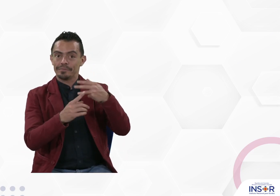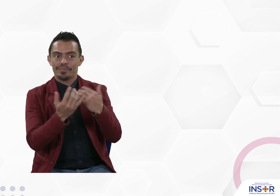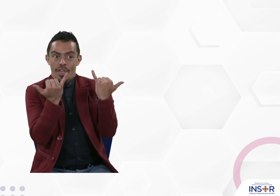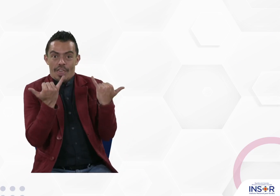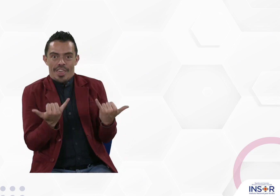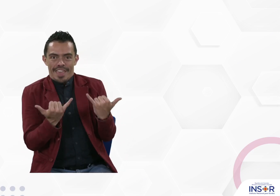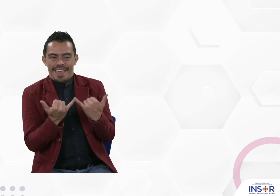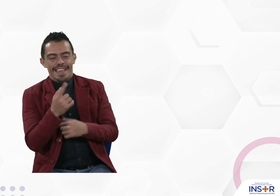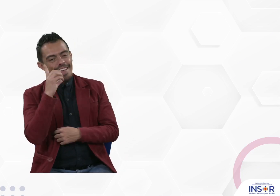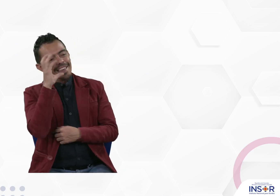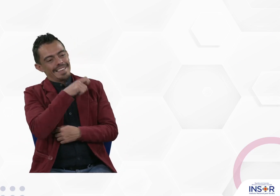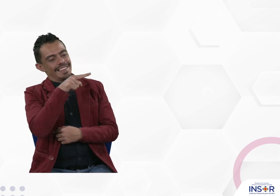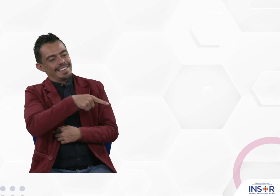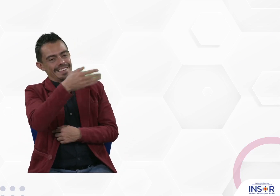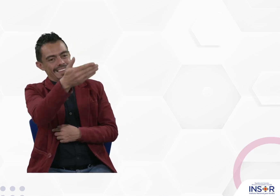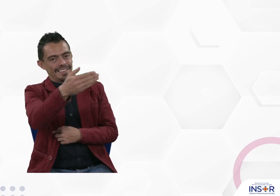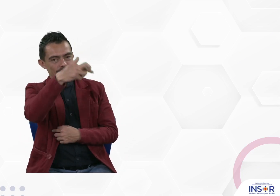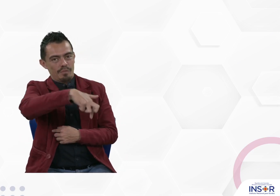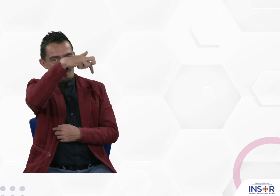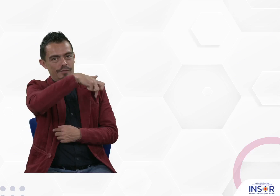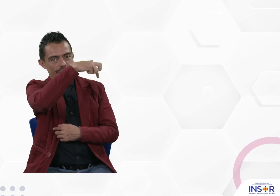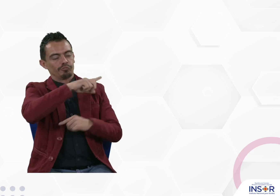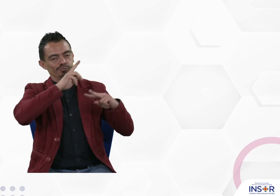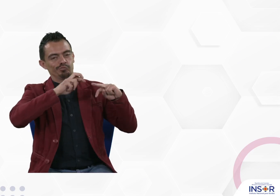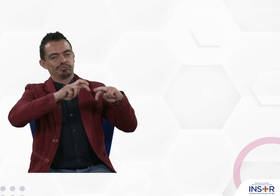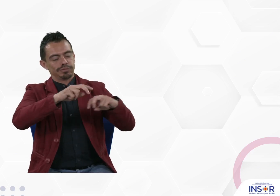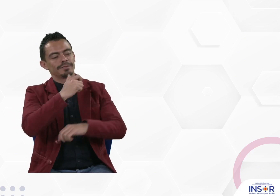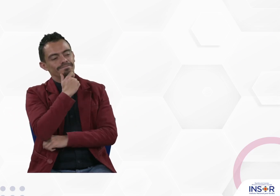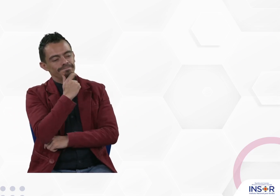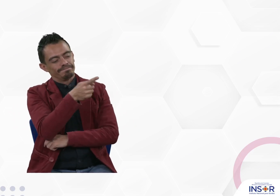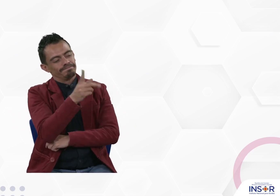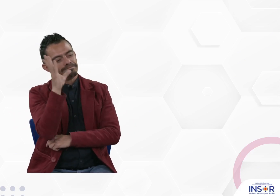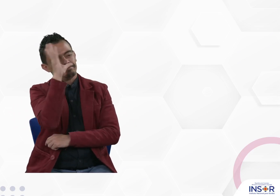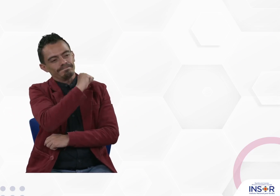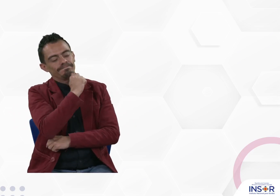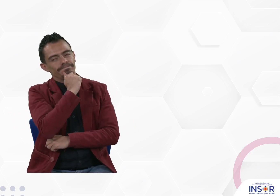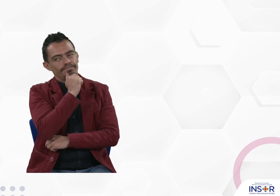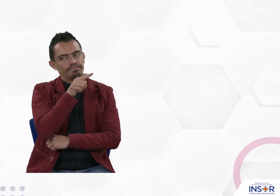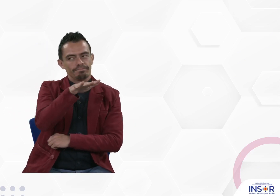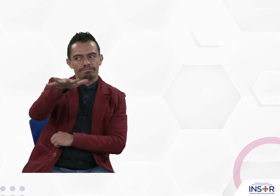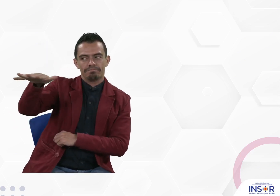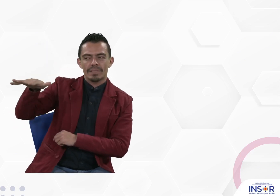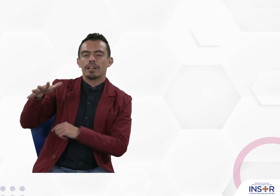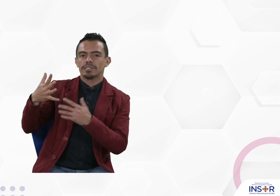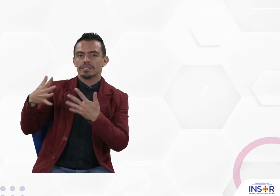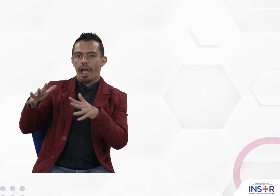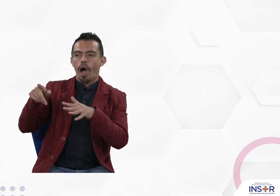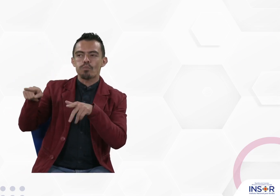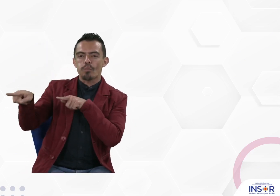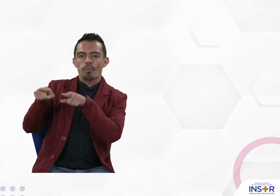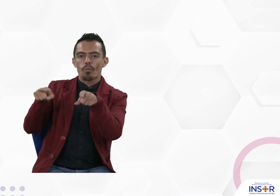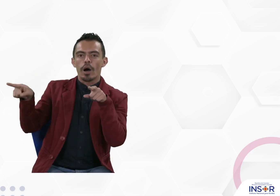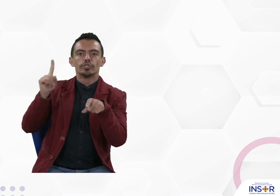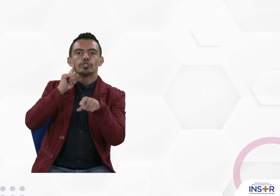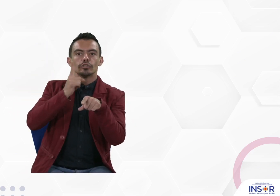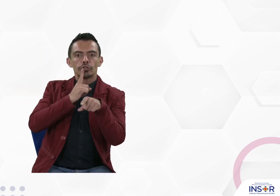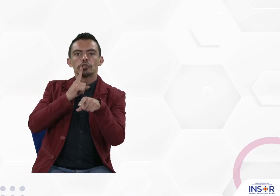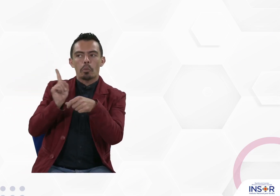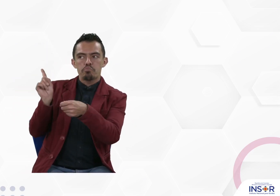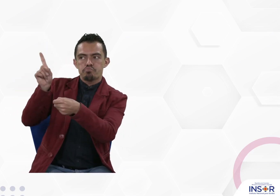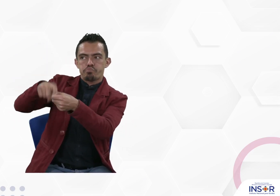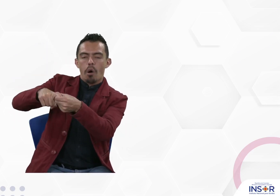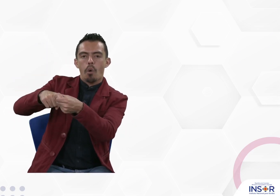Bien, entonces para la pregunta número 3, vemos acá dos profesionales que ya tienen procesos de investigación. Hay que tener en cuenta